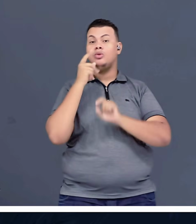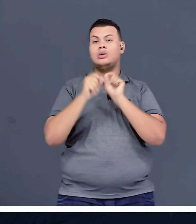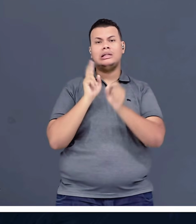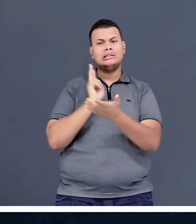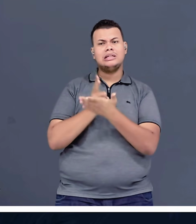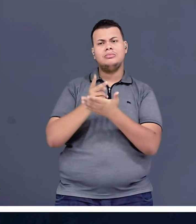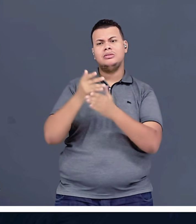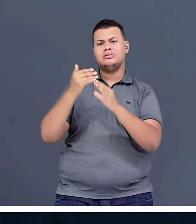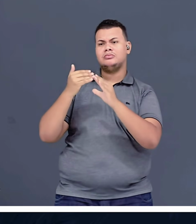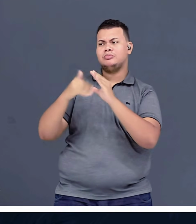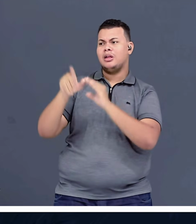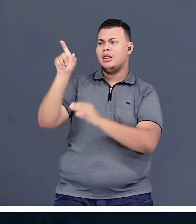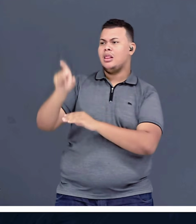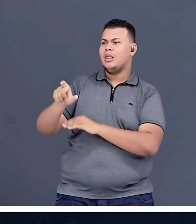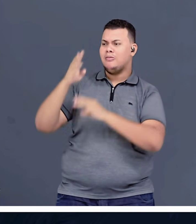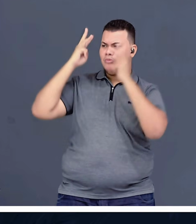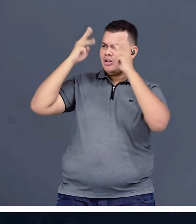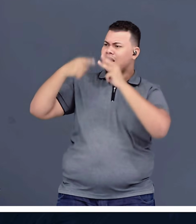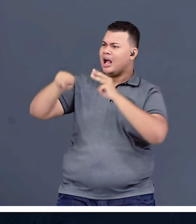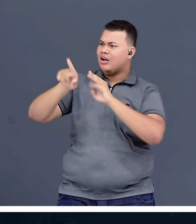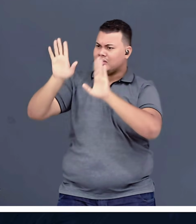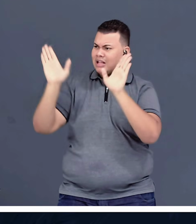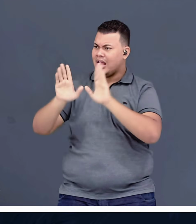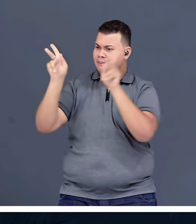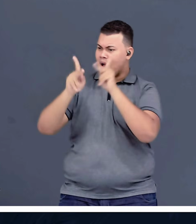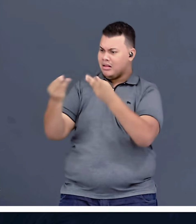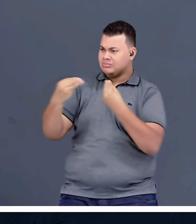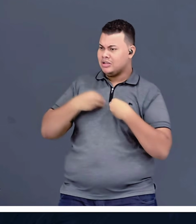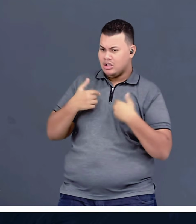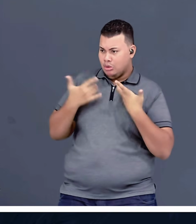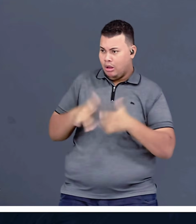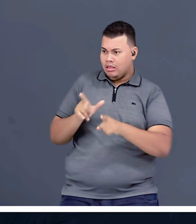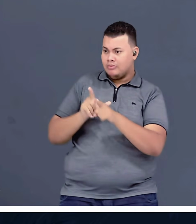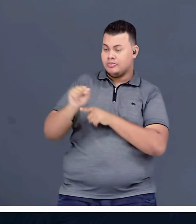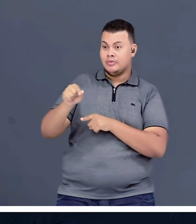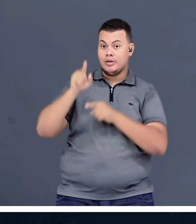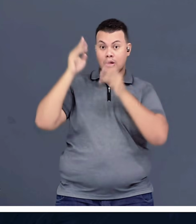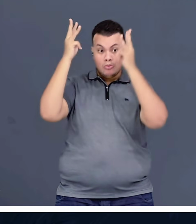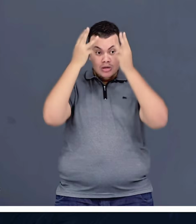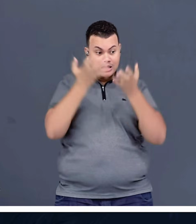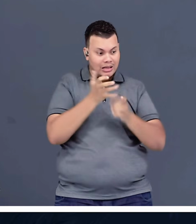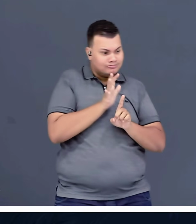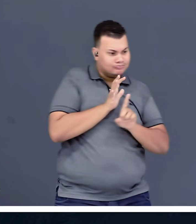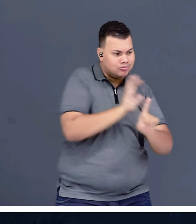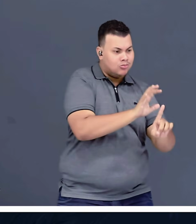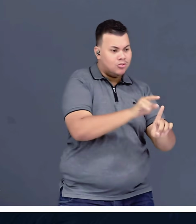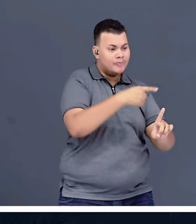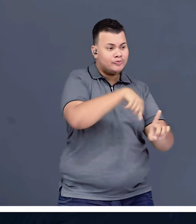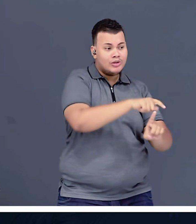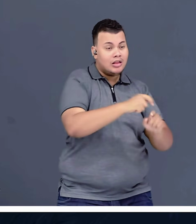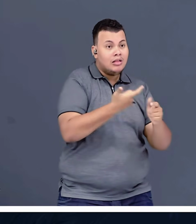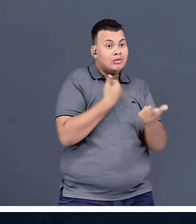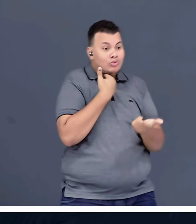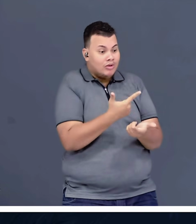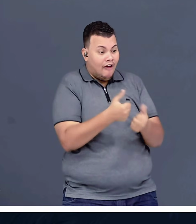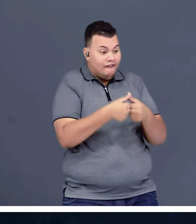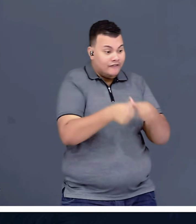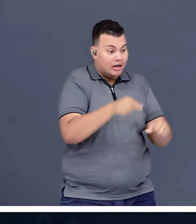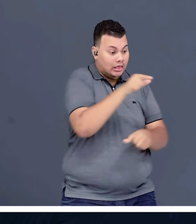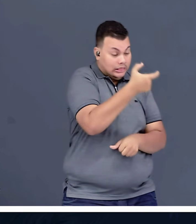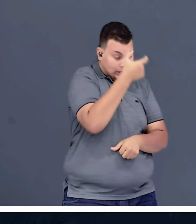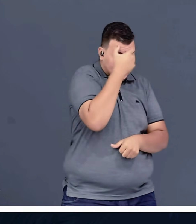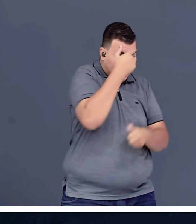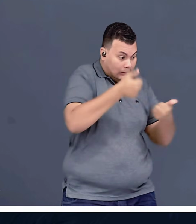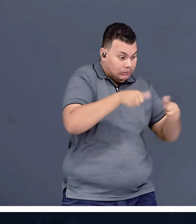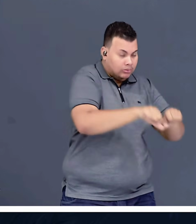isso para Moisés: deixa a gente em paz, deixa a gente em paz. E Moisés tentando convencê-los que não dava mais para permanecer na